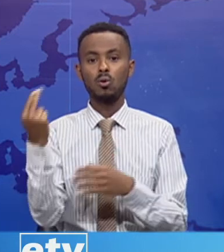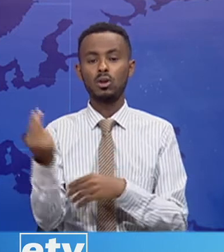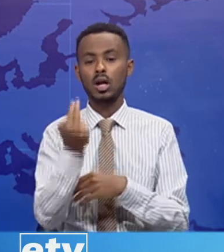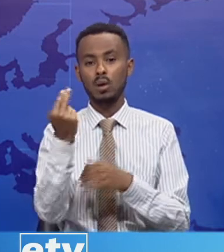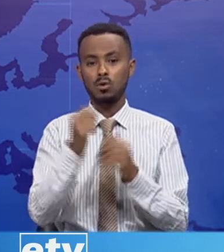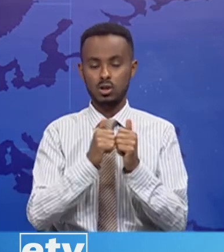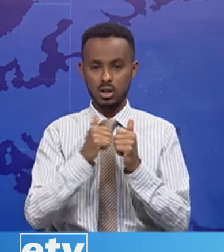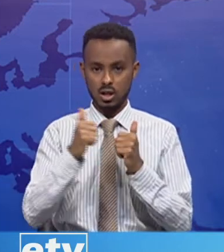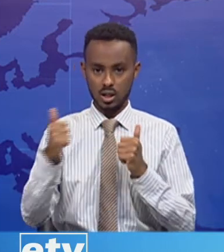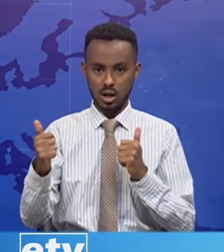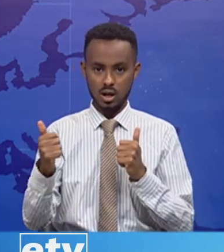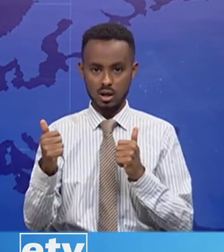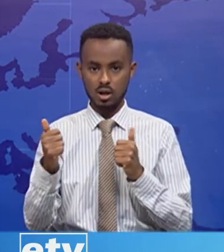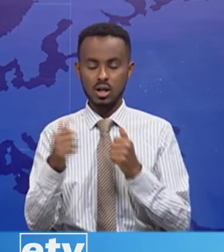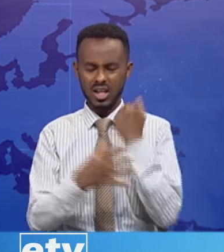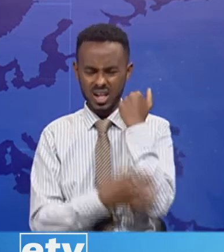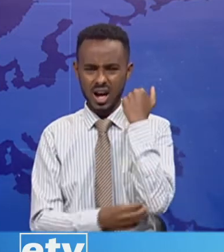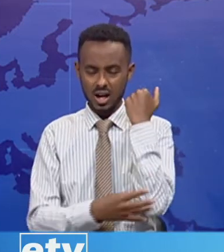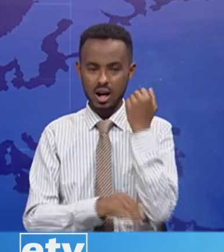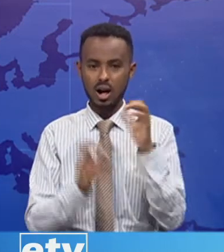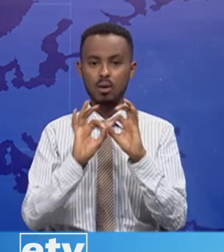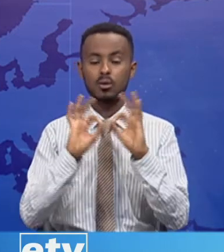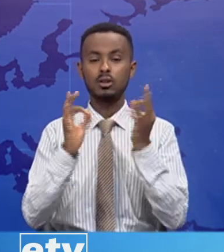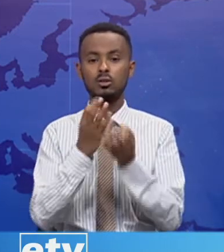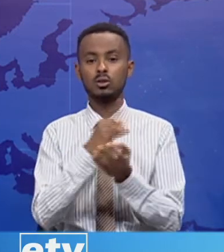ልየታ የድሃ ድሃ ቤተሰቦች እና